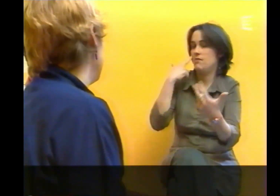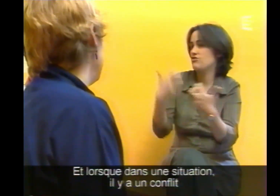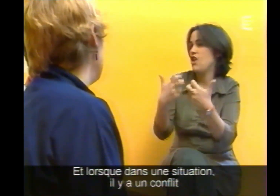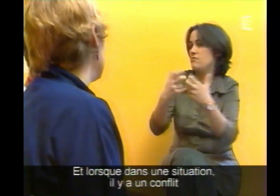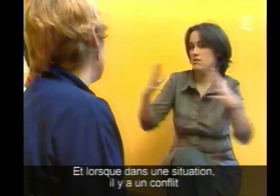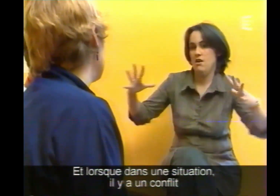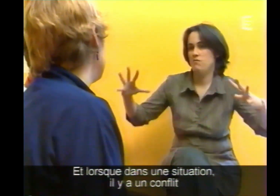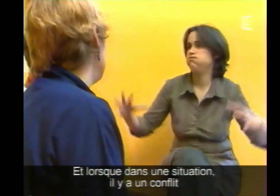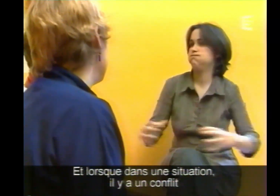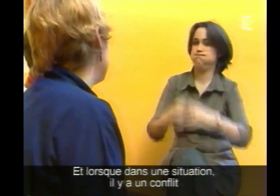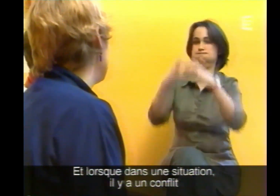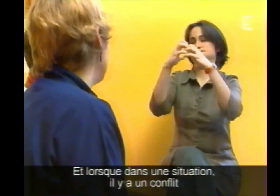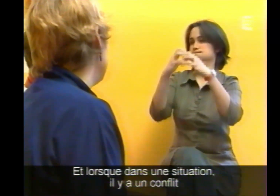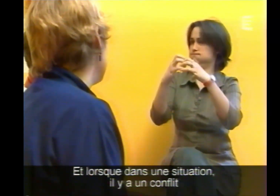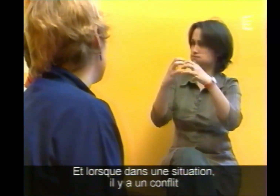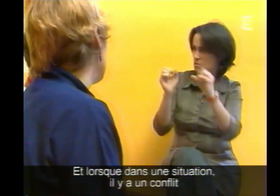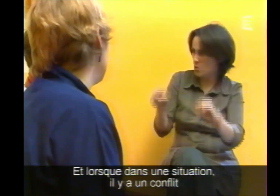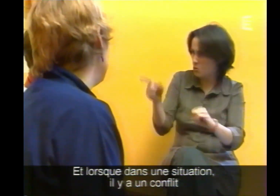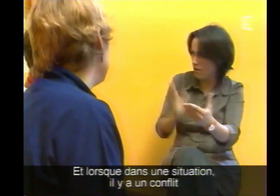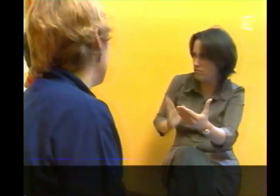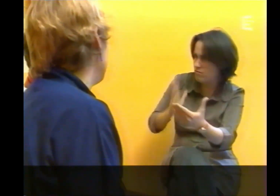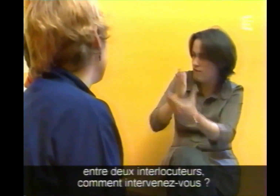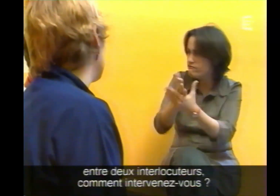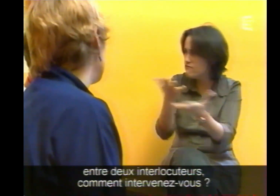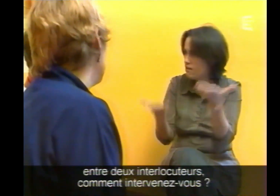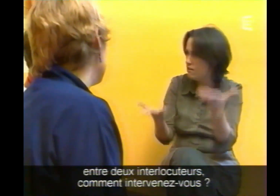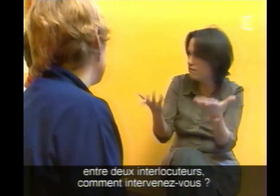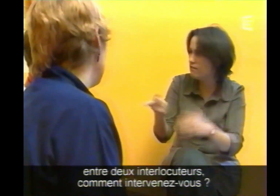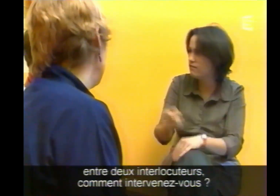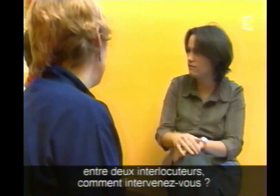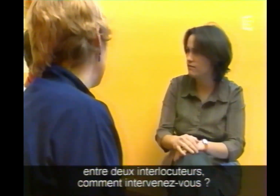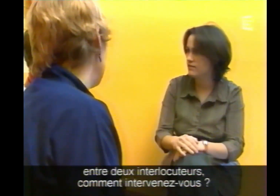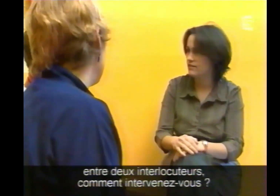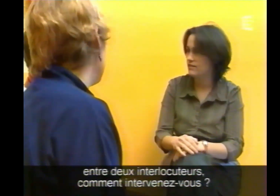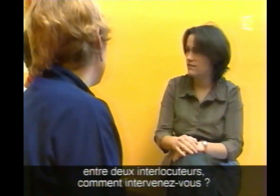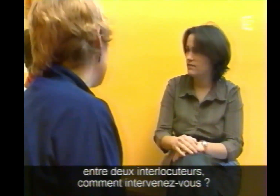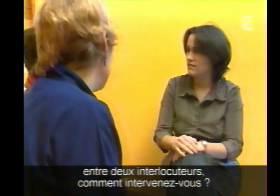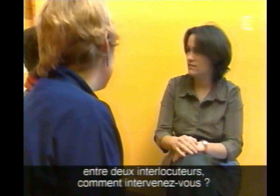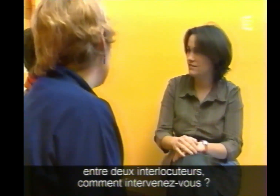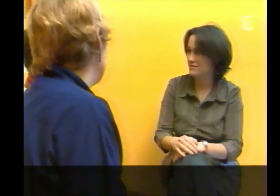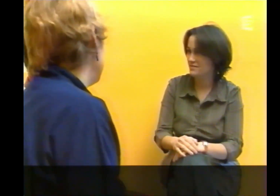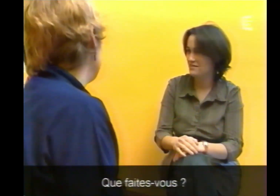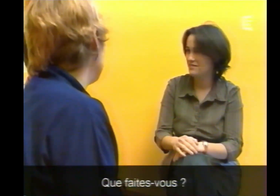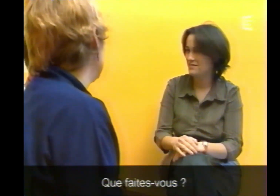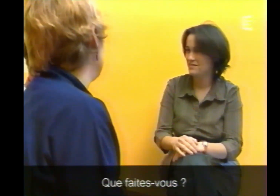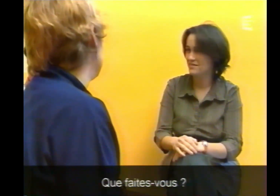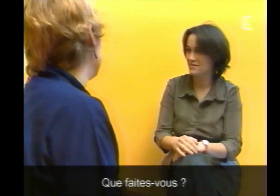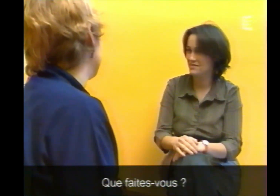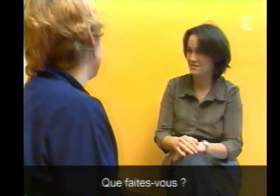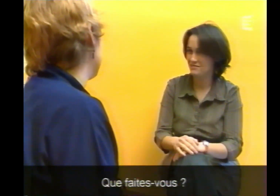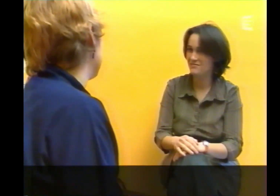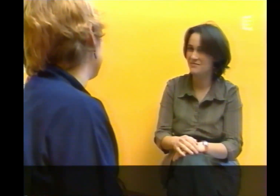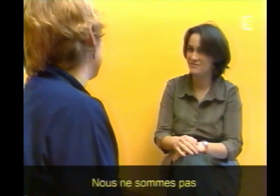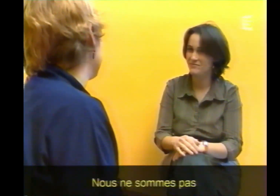Et lorsque dans une situation, il y a un conflit qui apparaît entre deux interlocuteurs, comment est-ce que vous intervenez? Que faites-vous? Nous ne